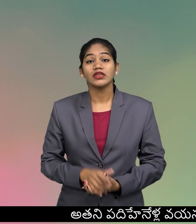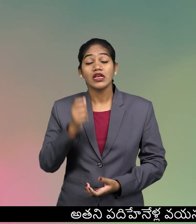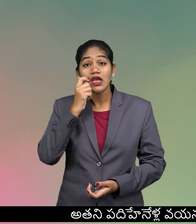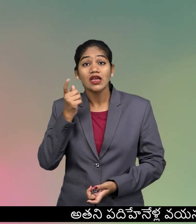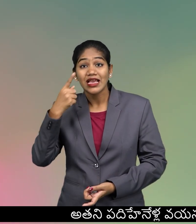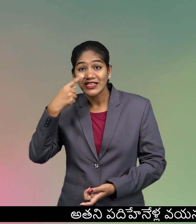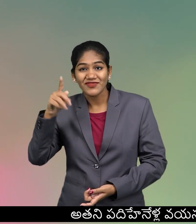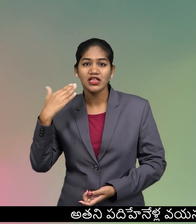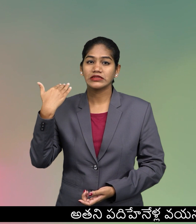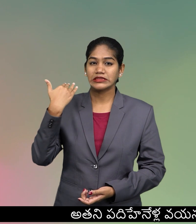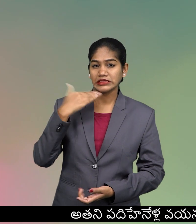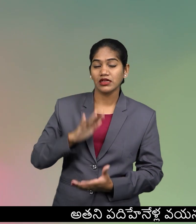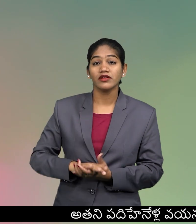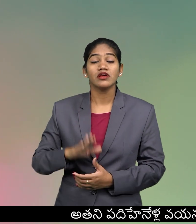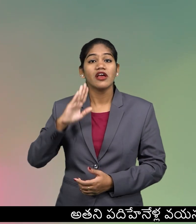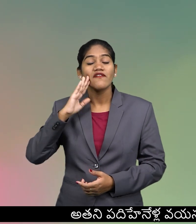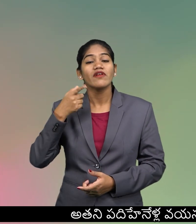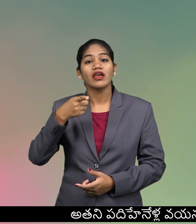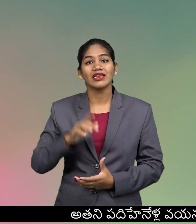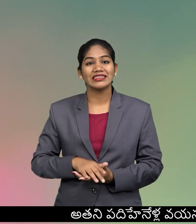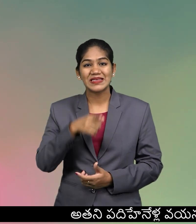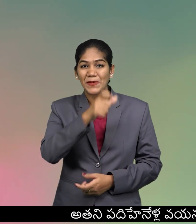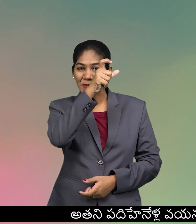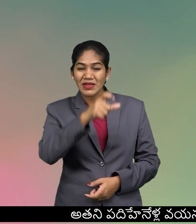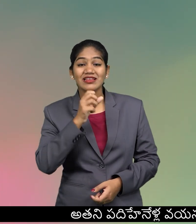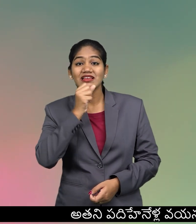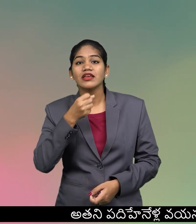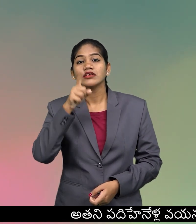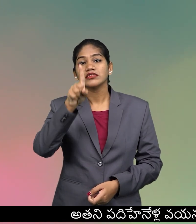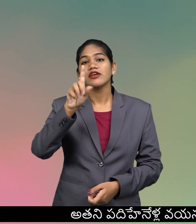అతని 15 ఏళ్ల వయస్సులో అతని తండ్రి చనిపోయారు.